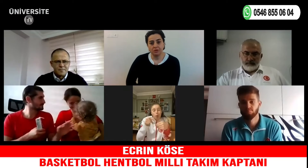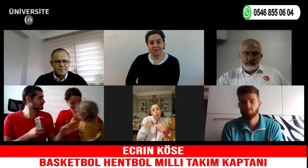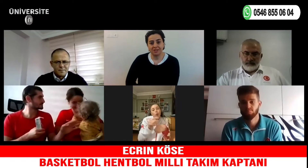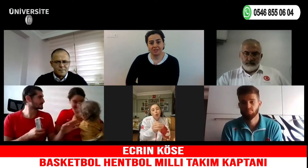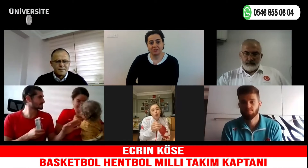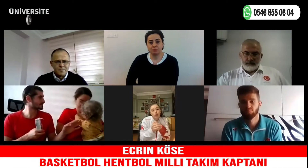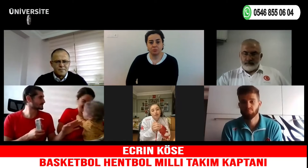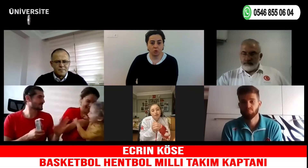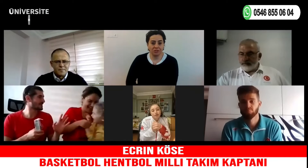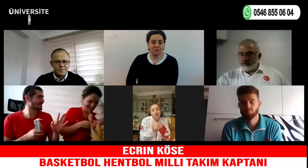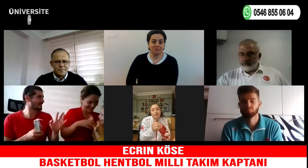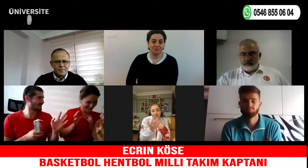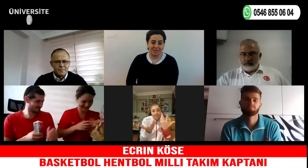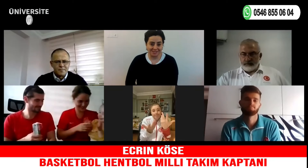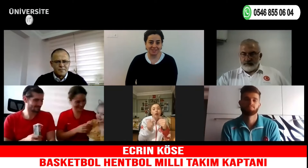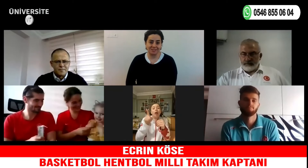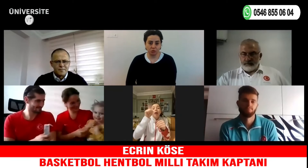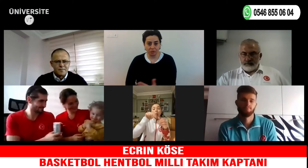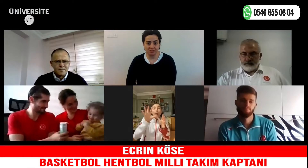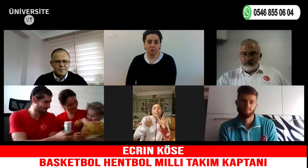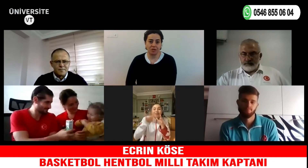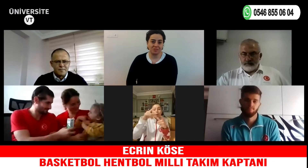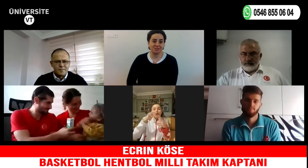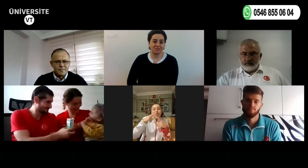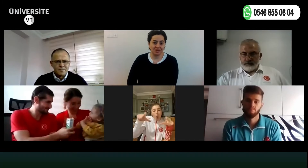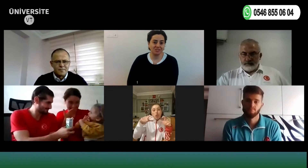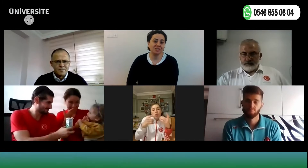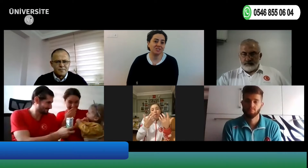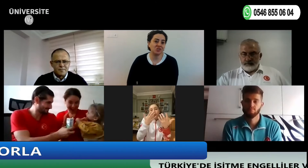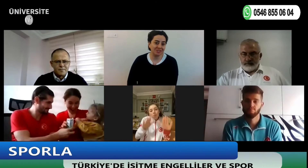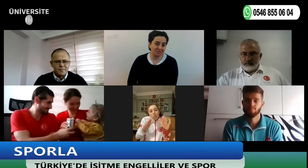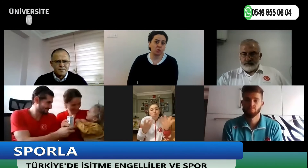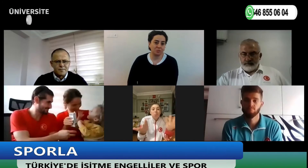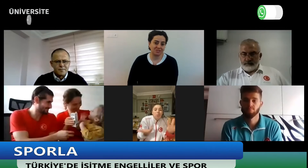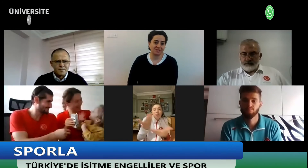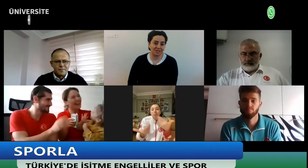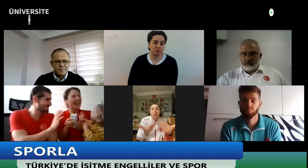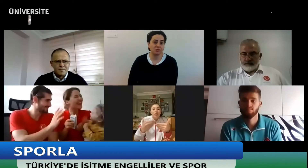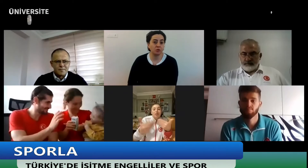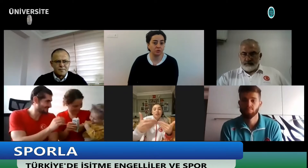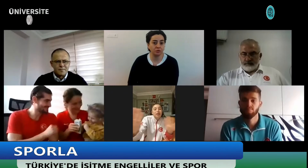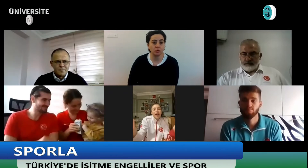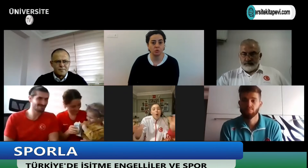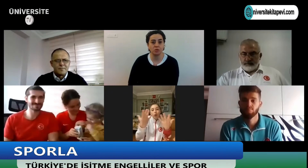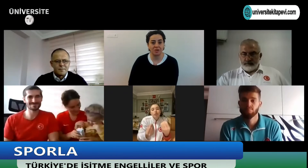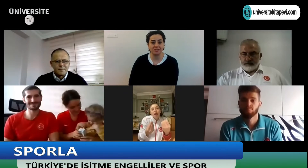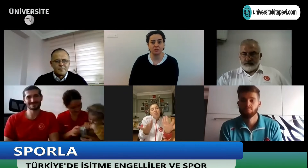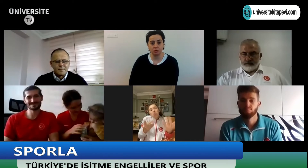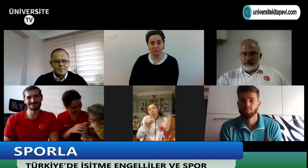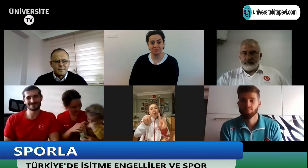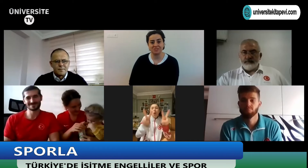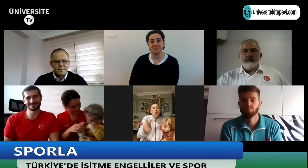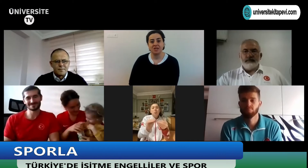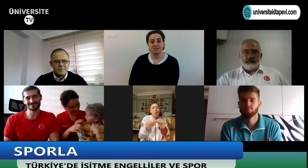olmuyor. Onları destekleyecek, onların spor yapmasını sağlayacak kişilerin olması gerekiyor. Salon konusunda